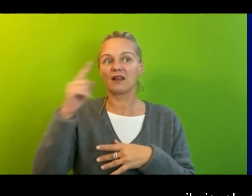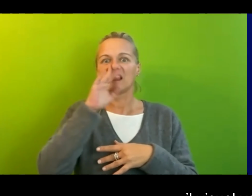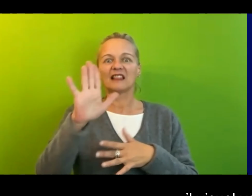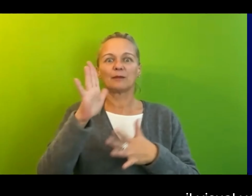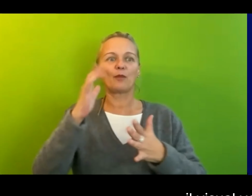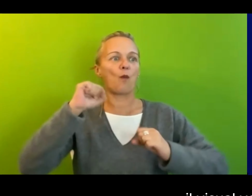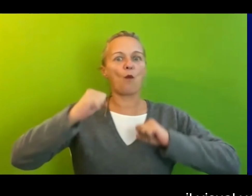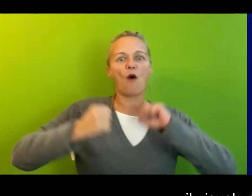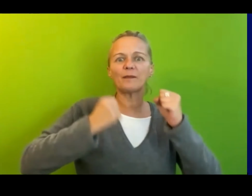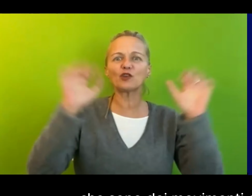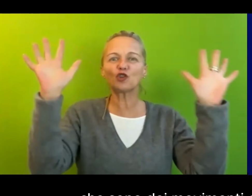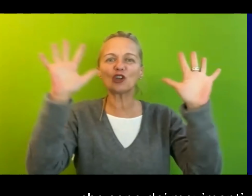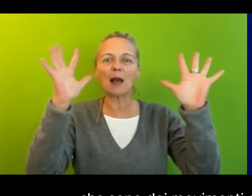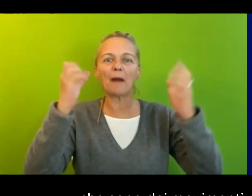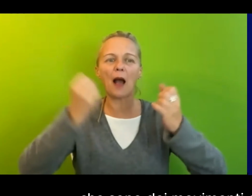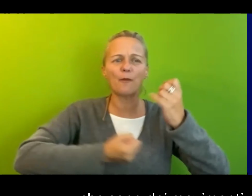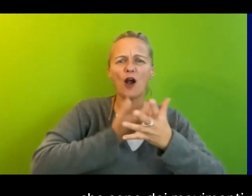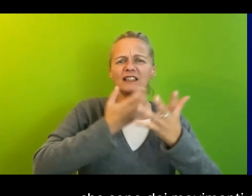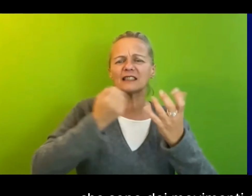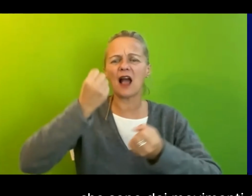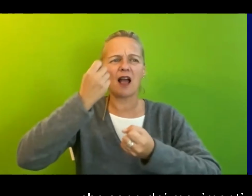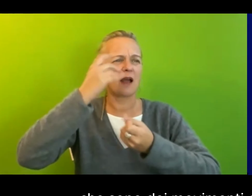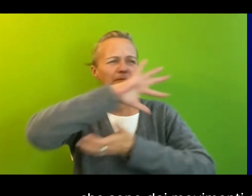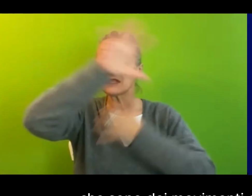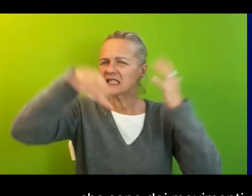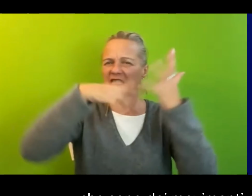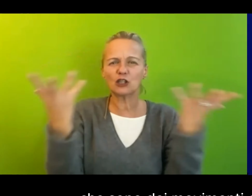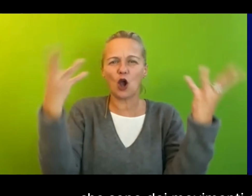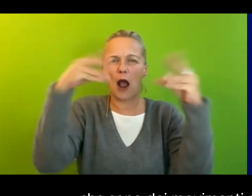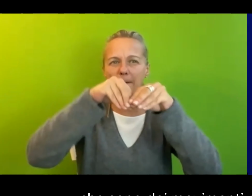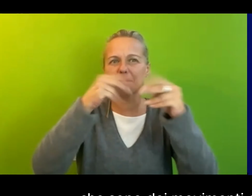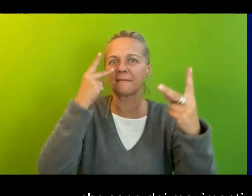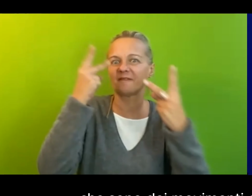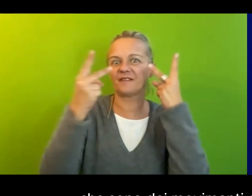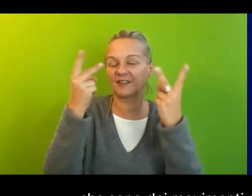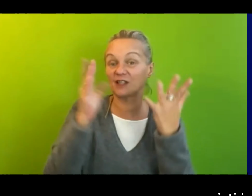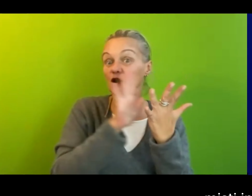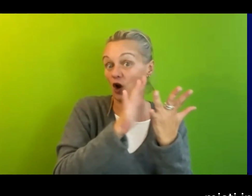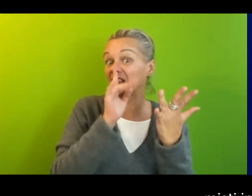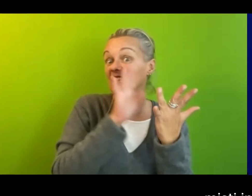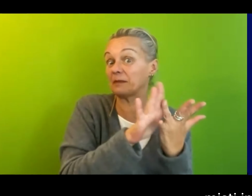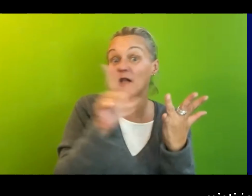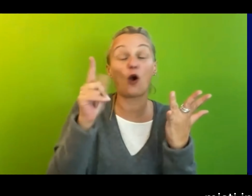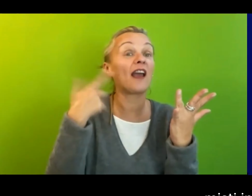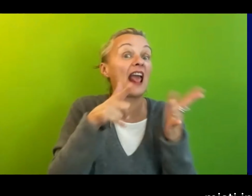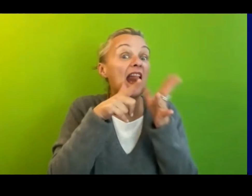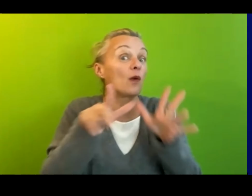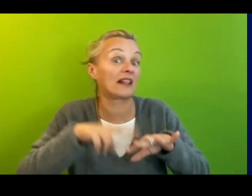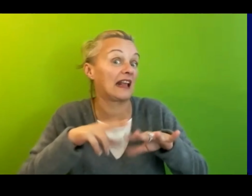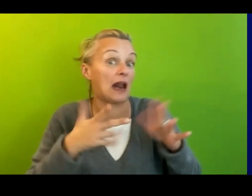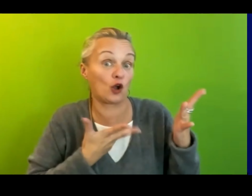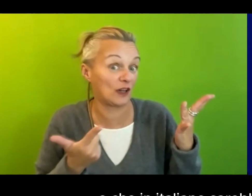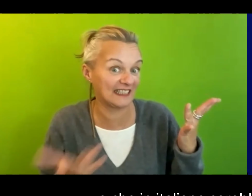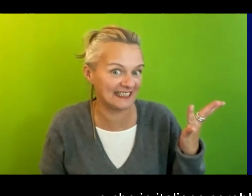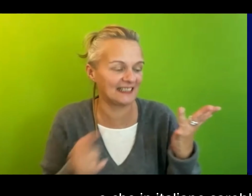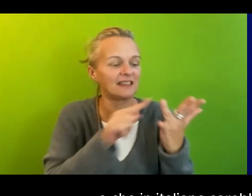il visual vernacular, che sono dei movimenti cinematografici e poetici misti